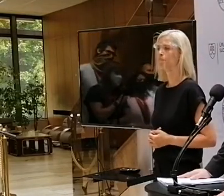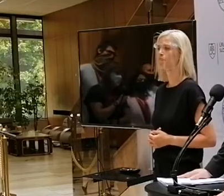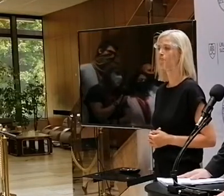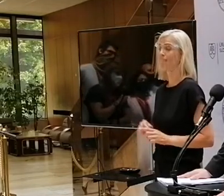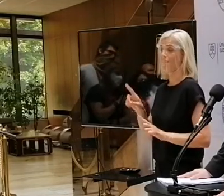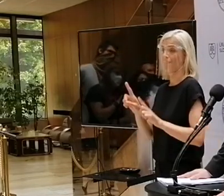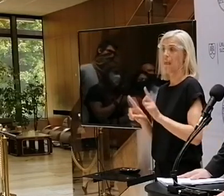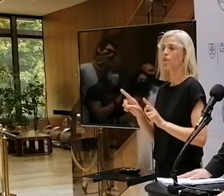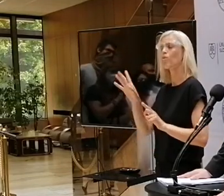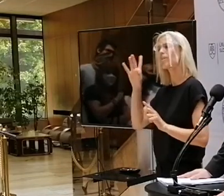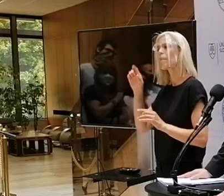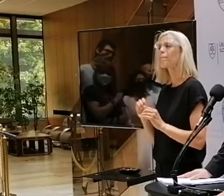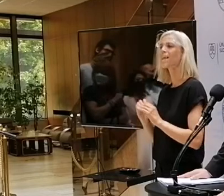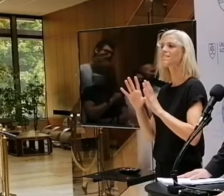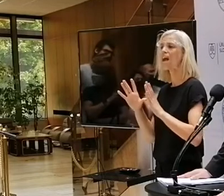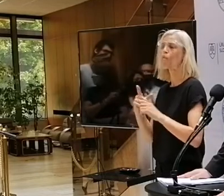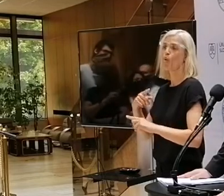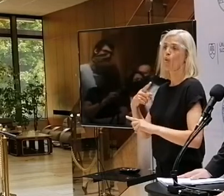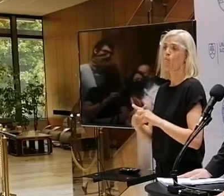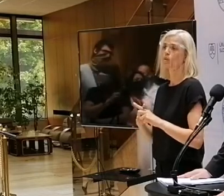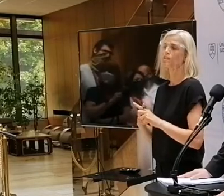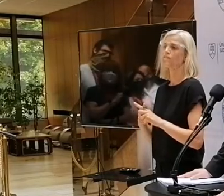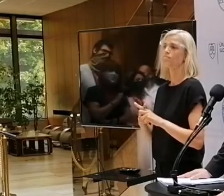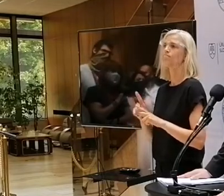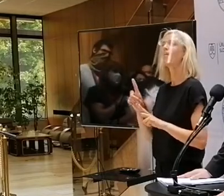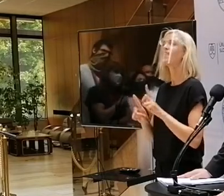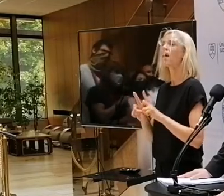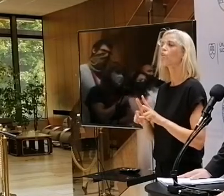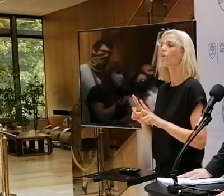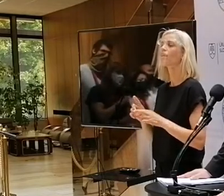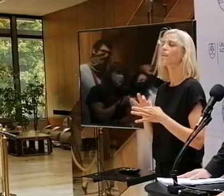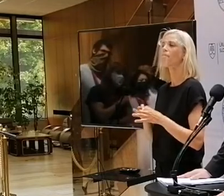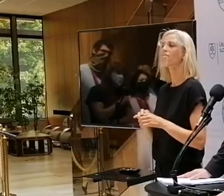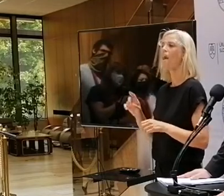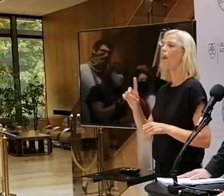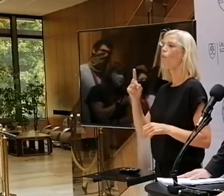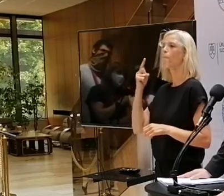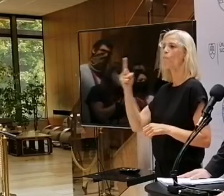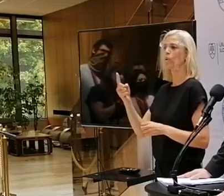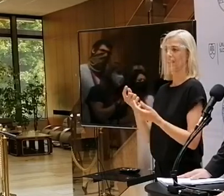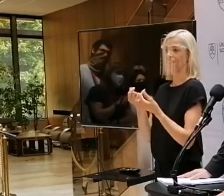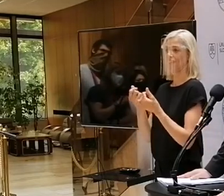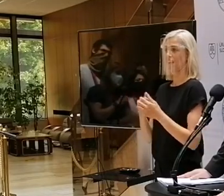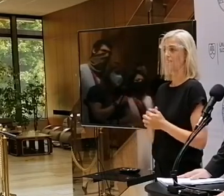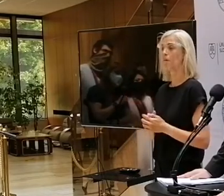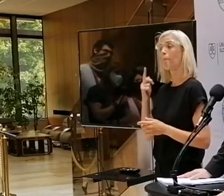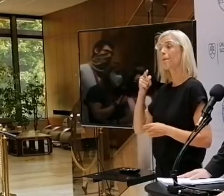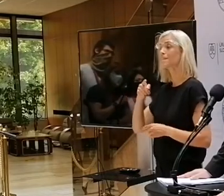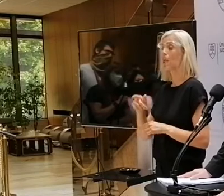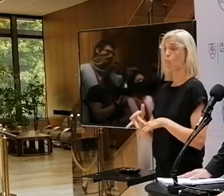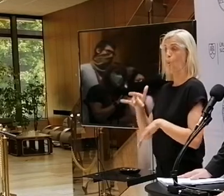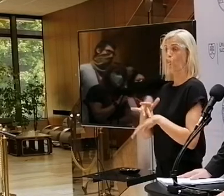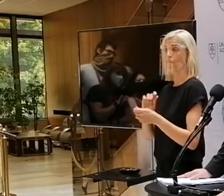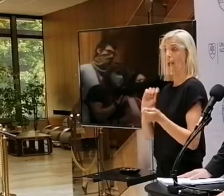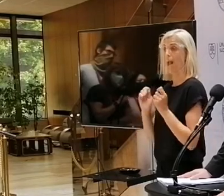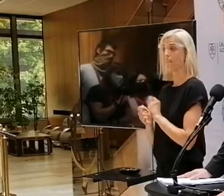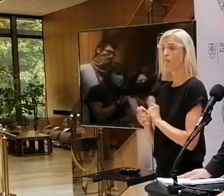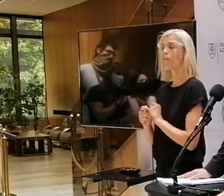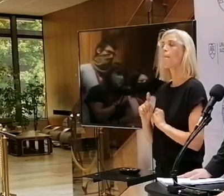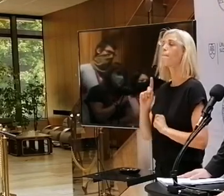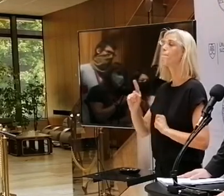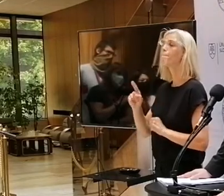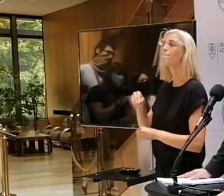niektorí si predstavujú, a najmä niektorí, povedal by som, finanční experti, že dôchodková reforma by mala